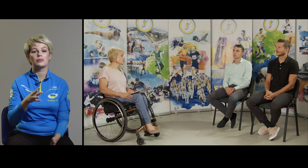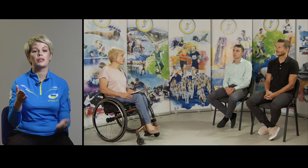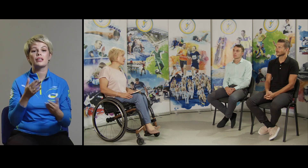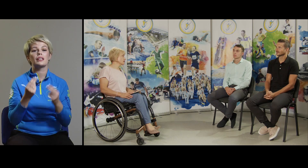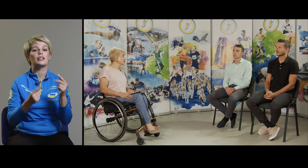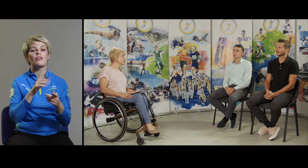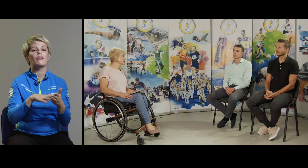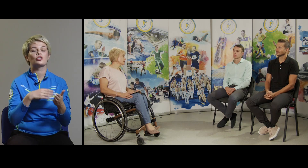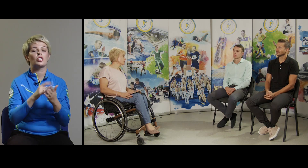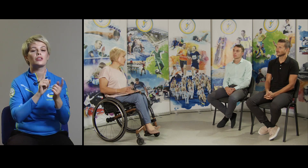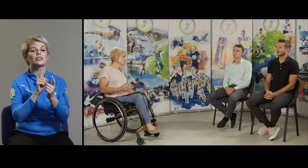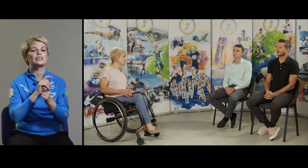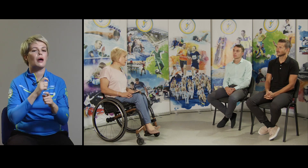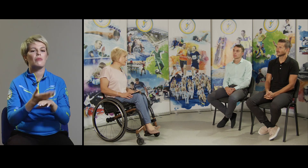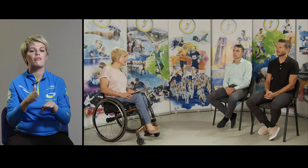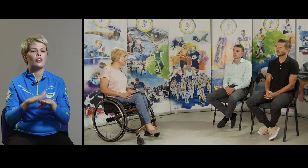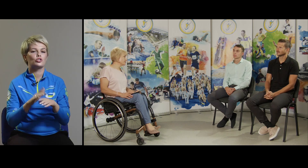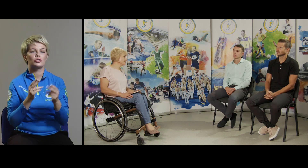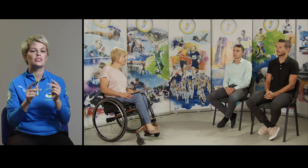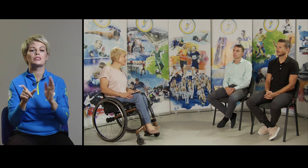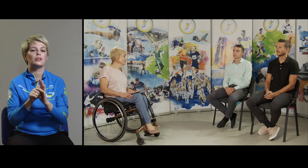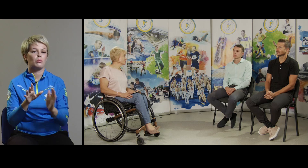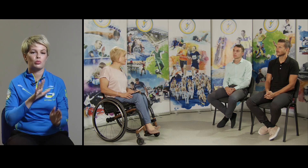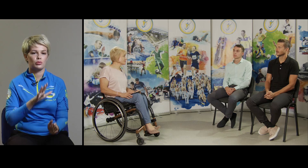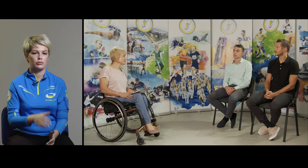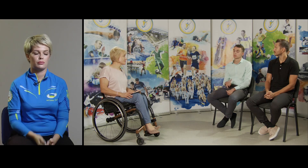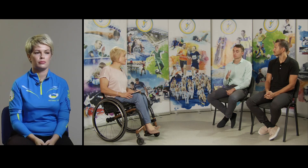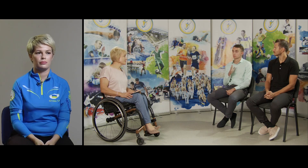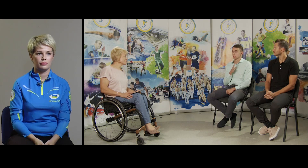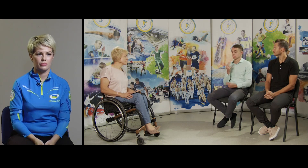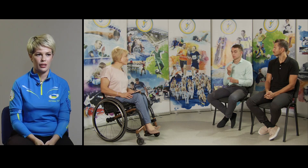ігри вважаєте найважчими?